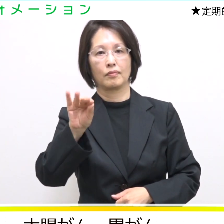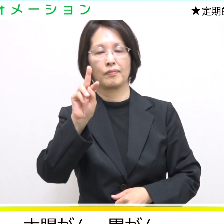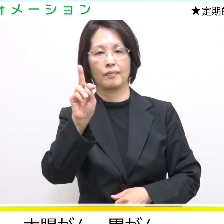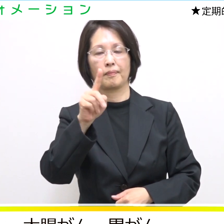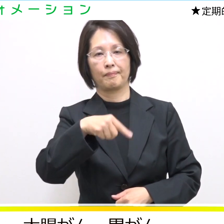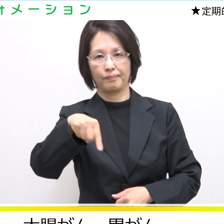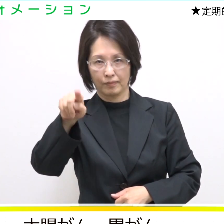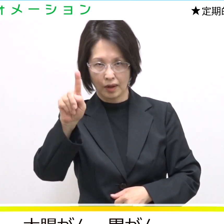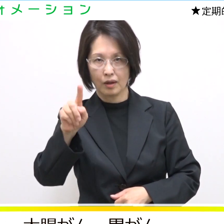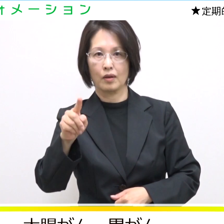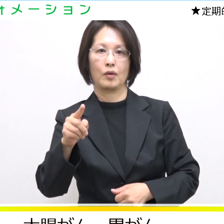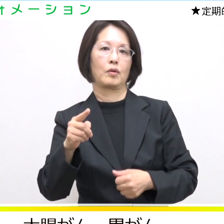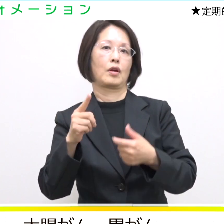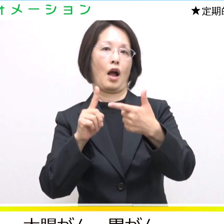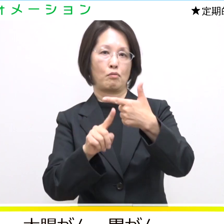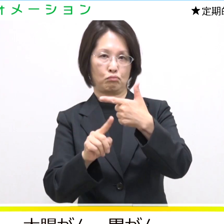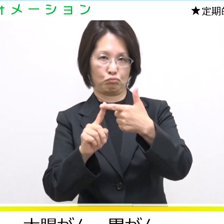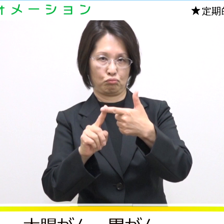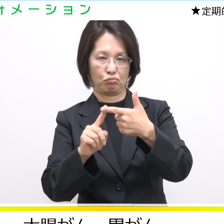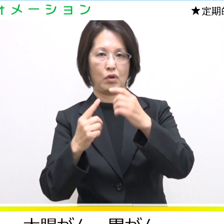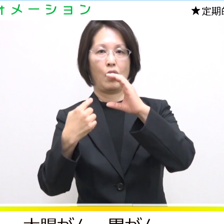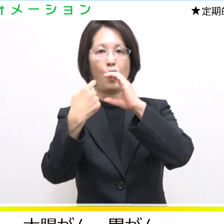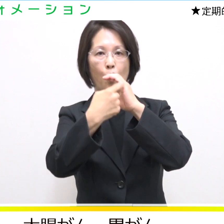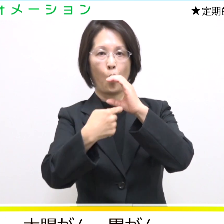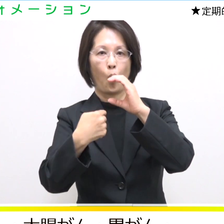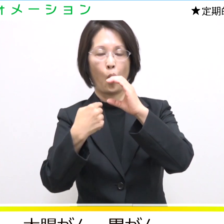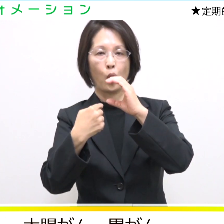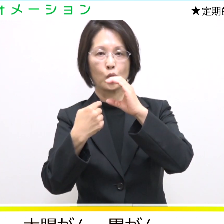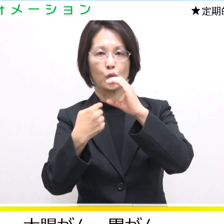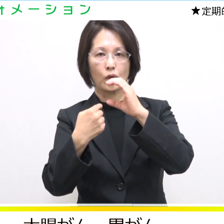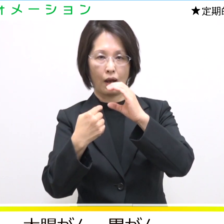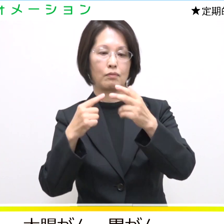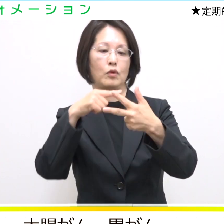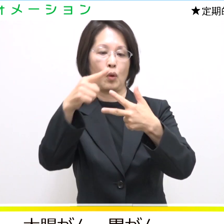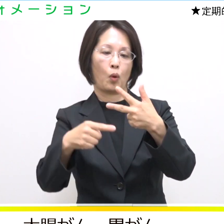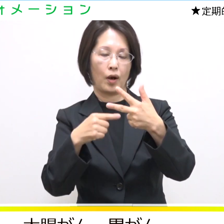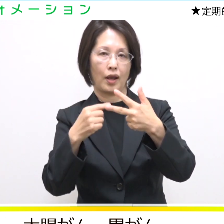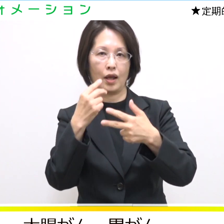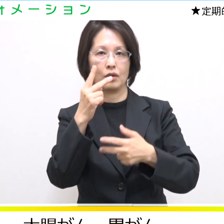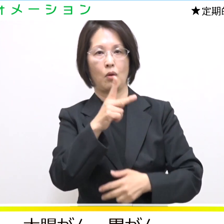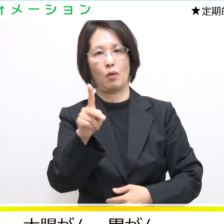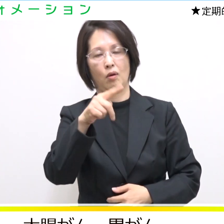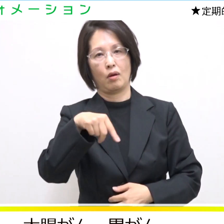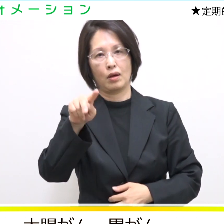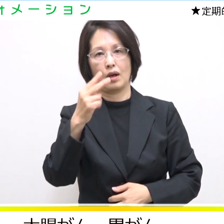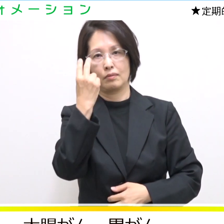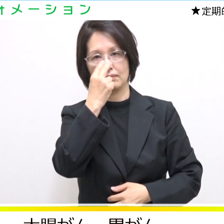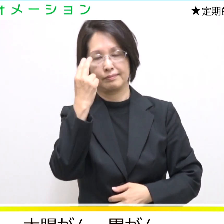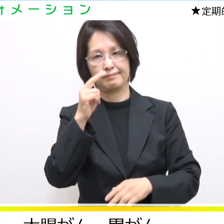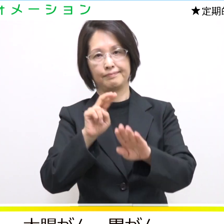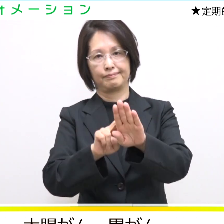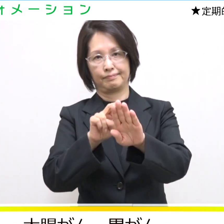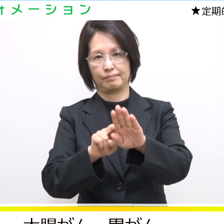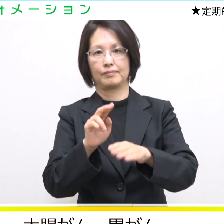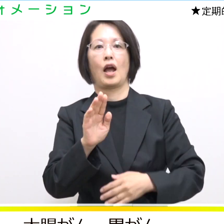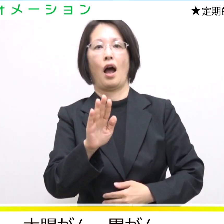が前立線が航空癌検診